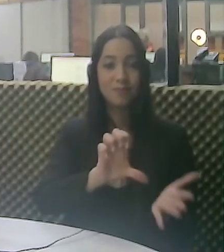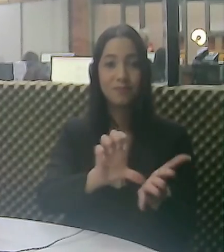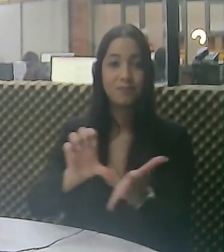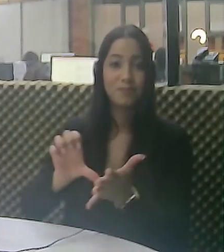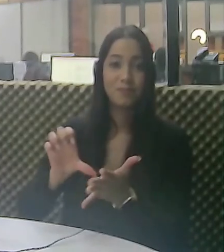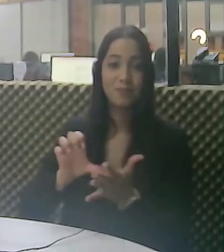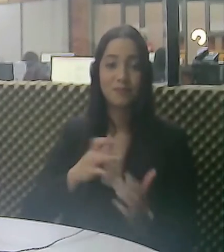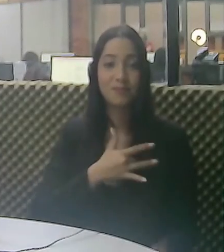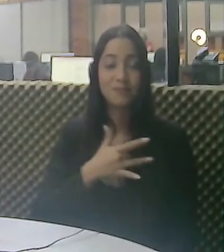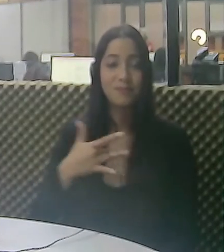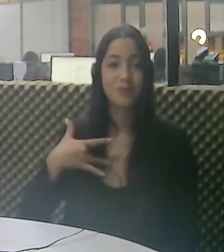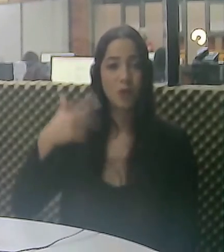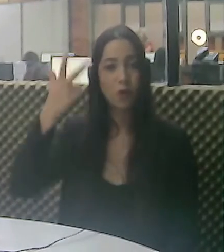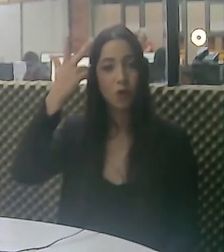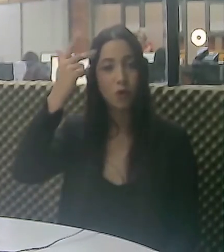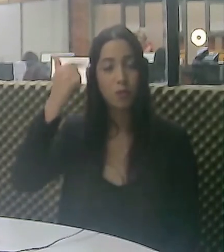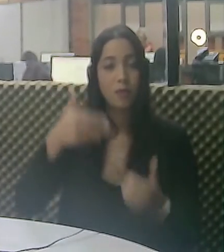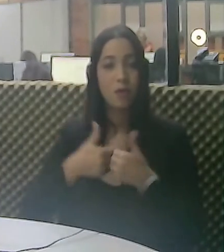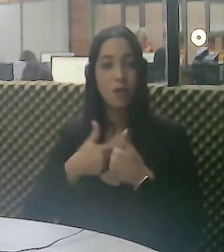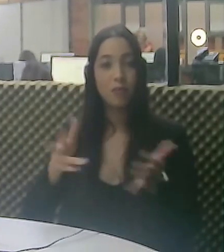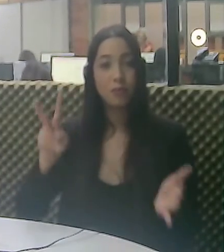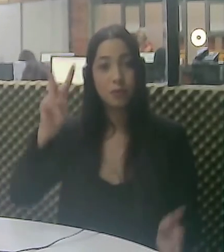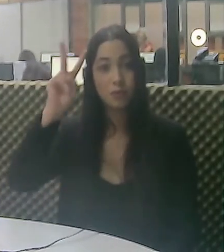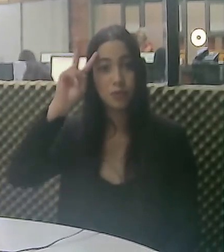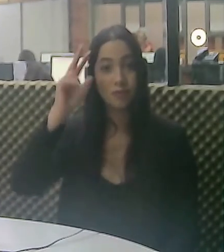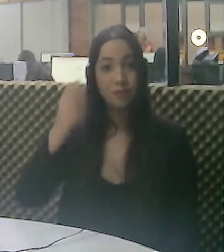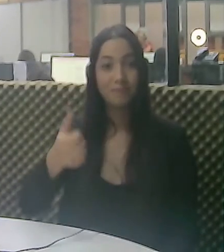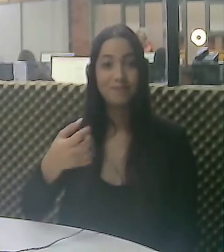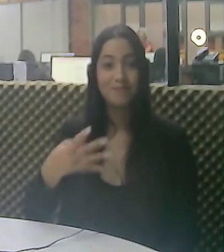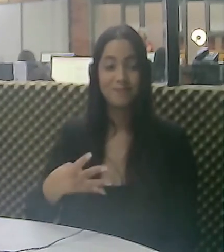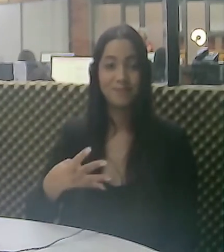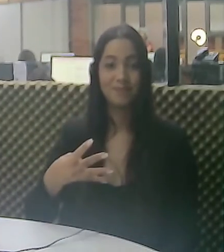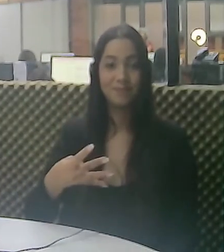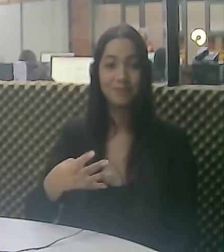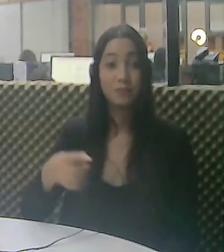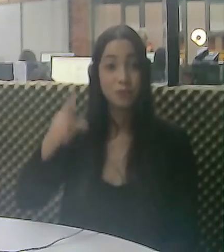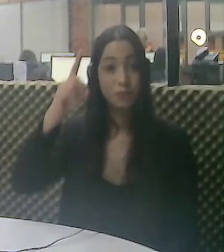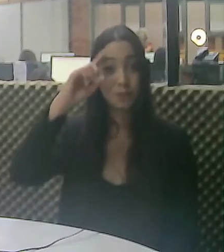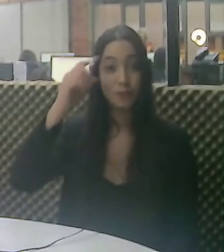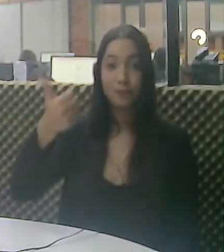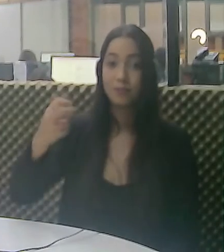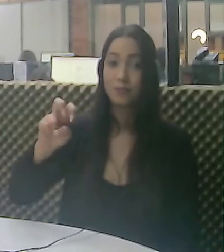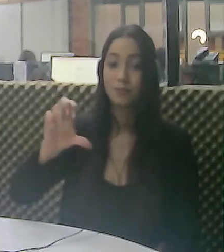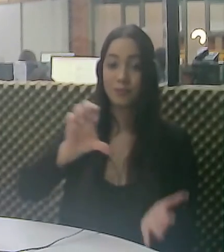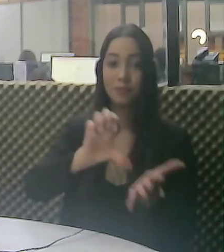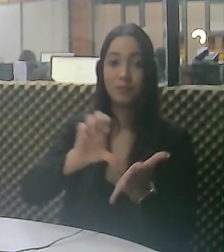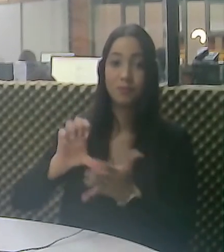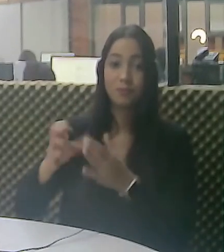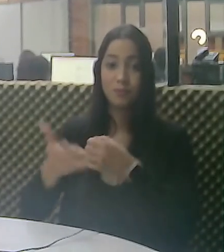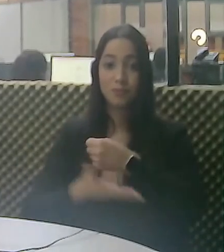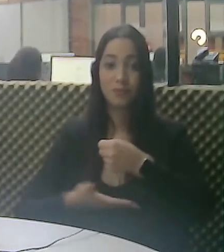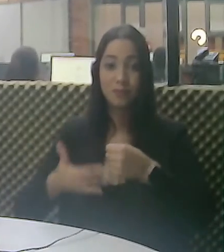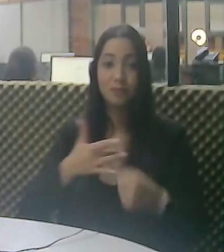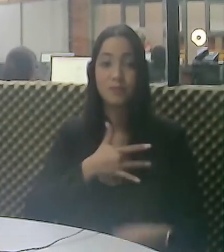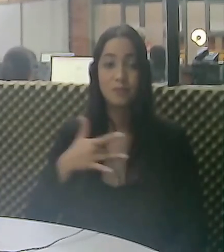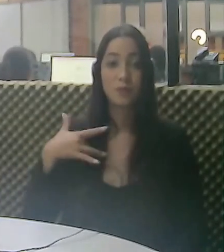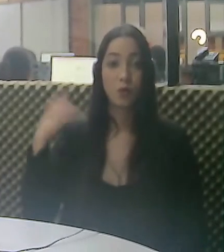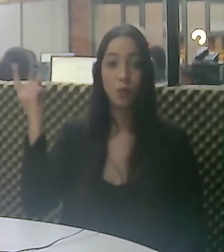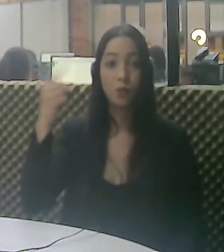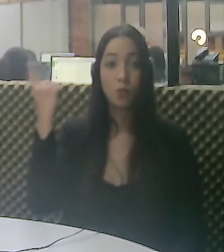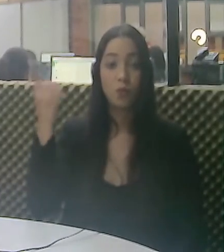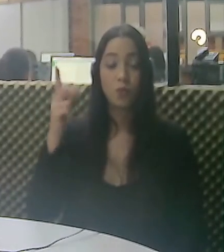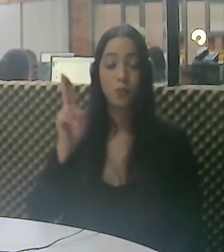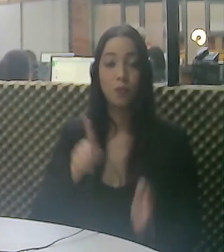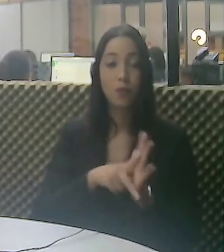saúde funcionarão normalmente na segunda-feira dia 14 já no dia 15 de novembro as unidades básicas de saúde os ambulatórios